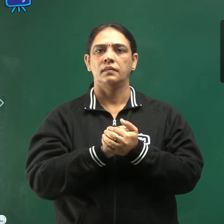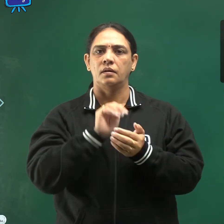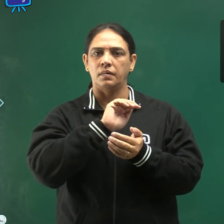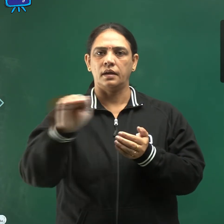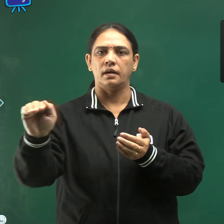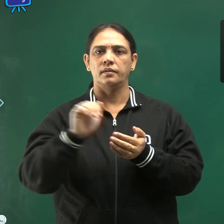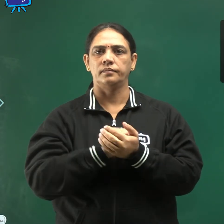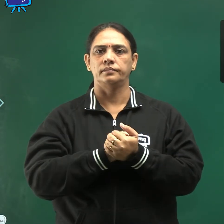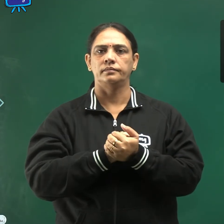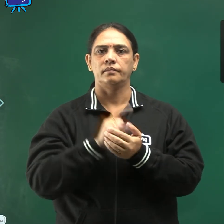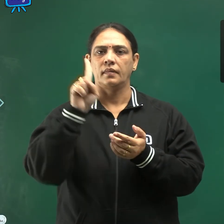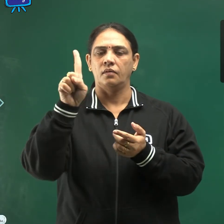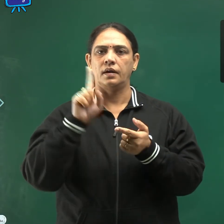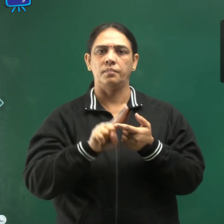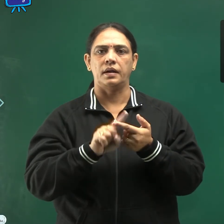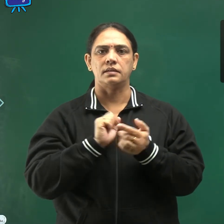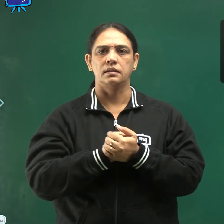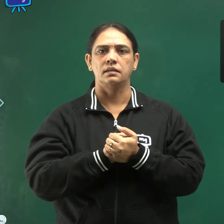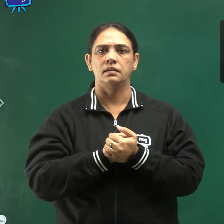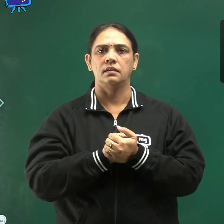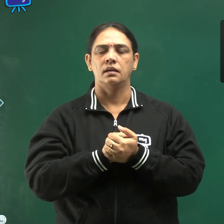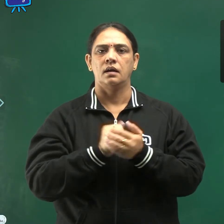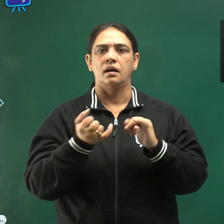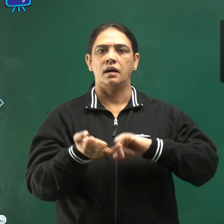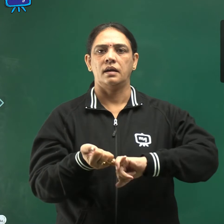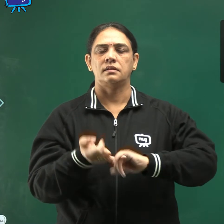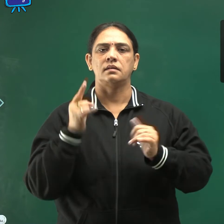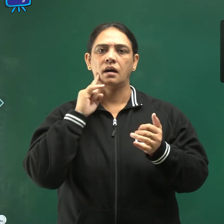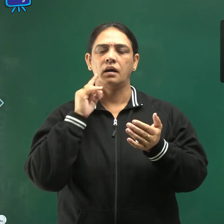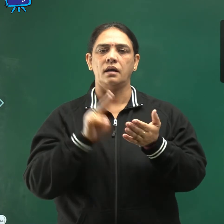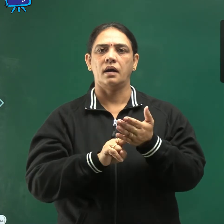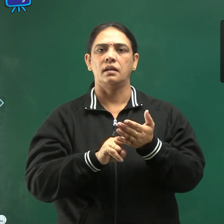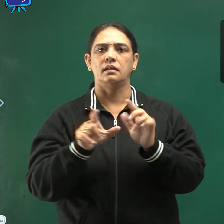बटे 1 प्लस साइन थीटा